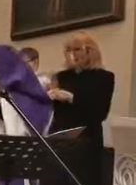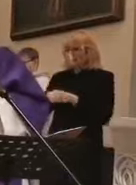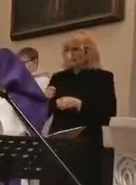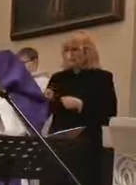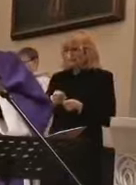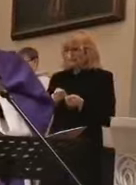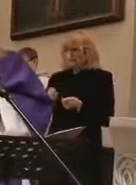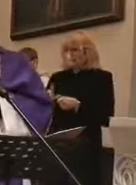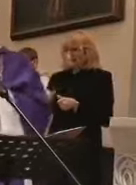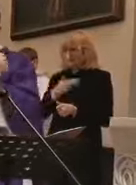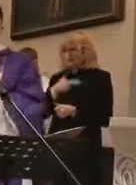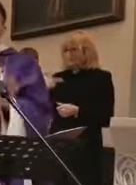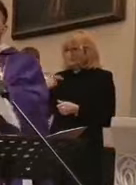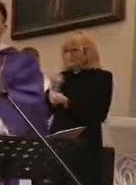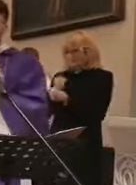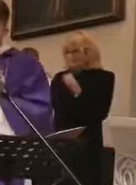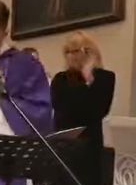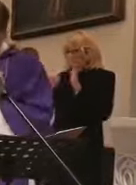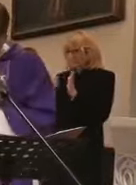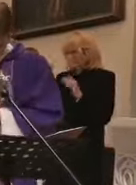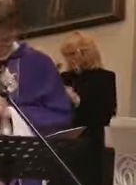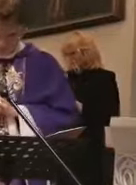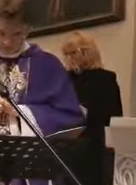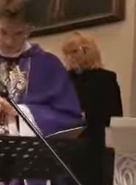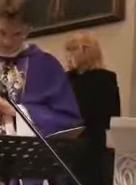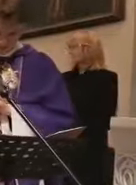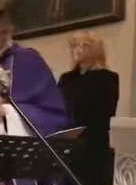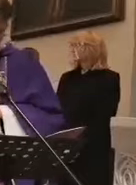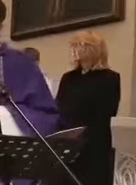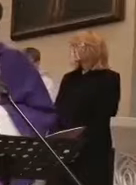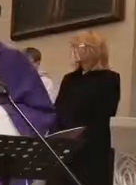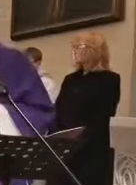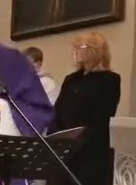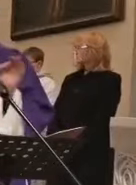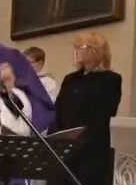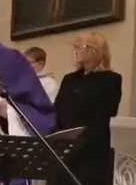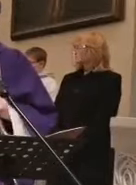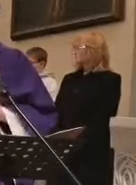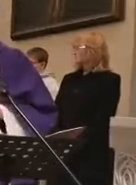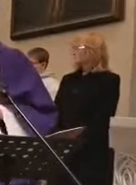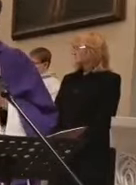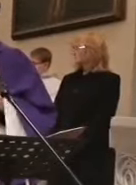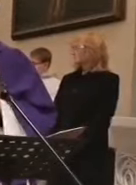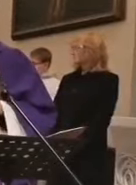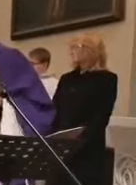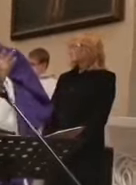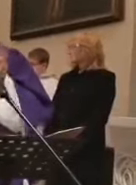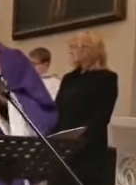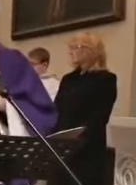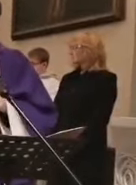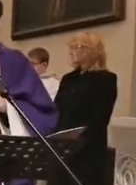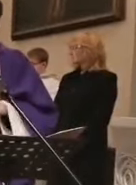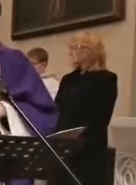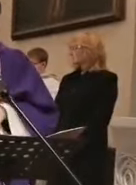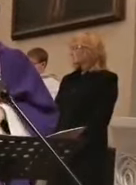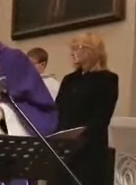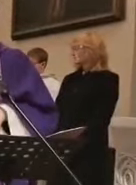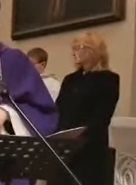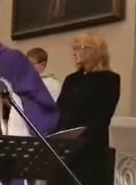na pokuszenie, ale nas zbaw od złego. Liberce, Signore, spagnolo, złaśnie,